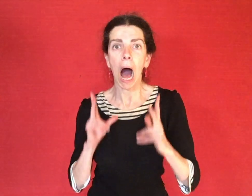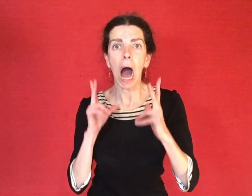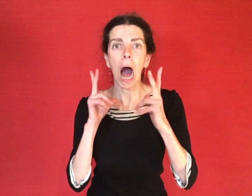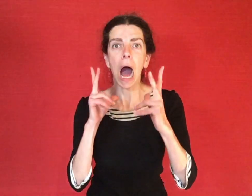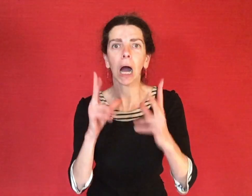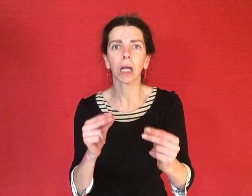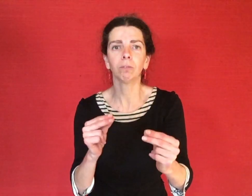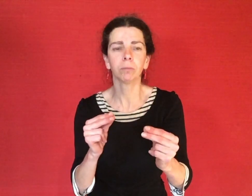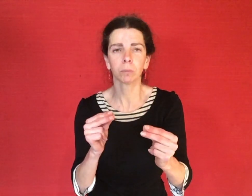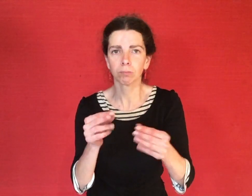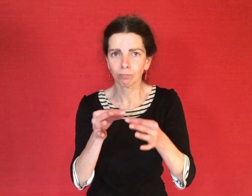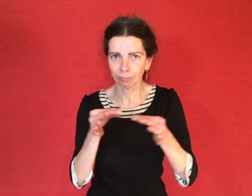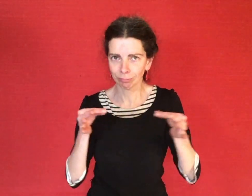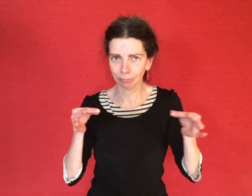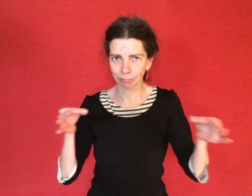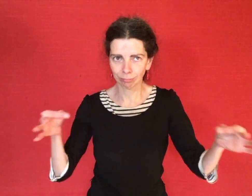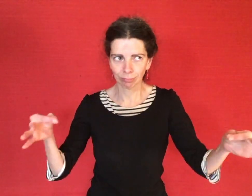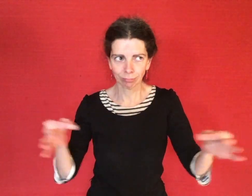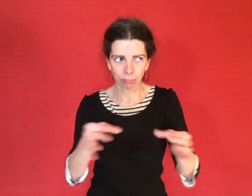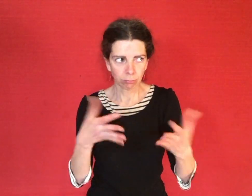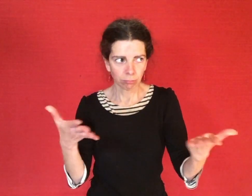Arrivés dans le champ voisin,